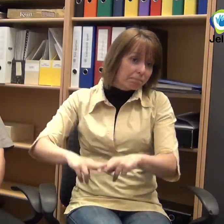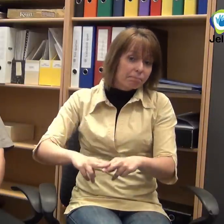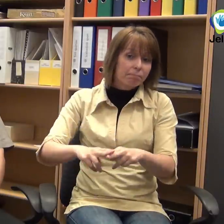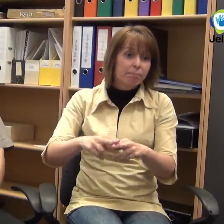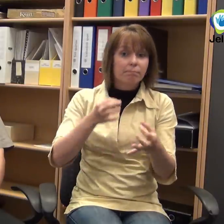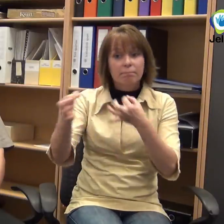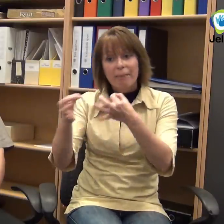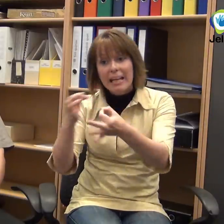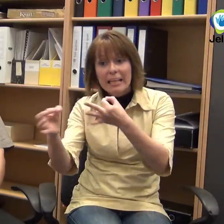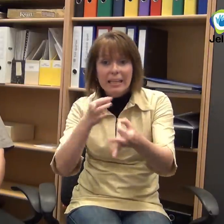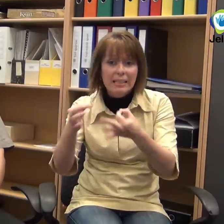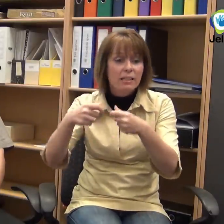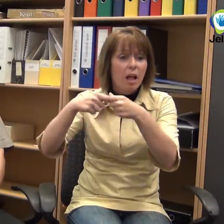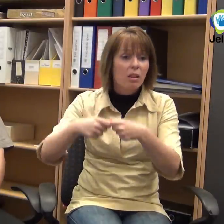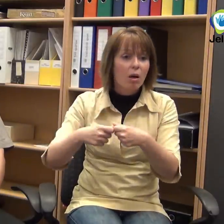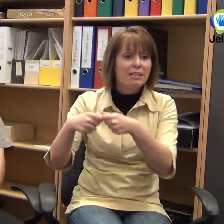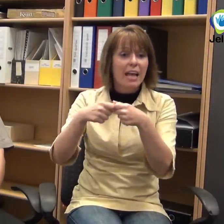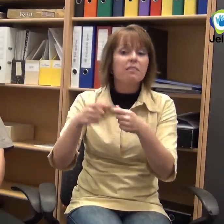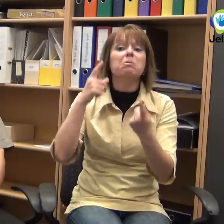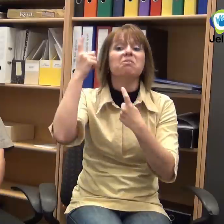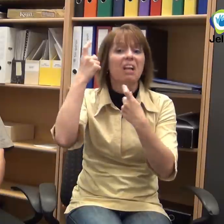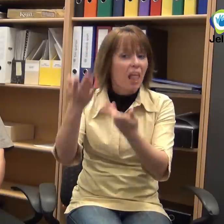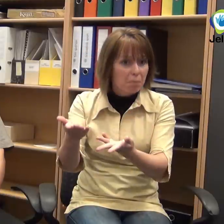a tagszervezeteket, hogy ehhez mit szólnak.